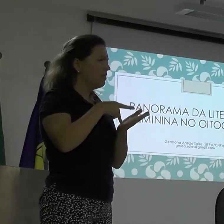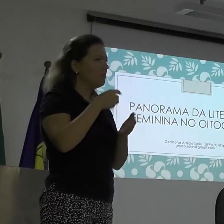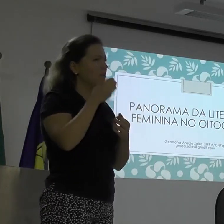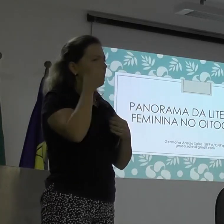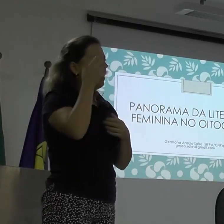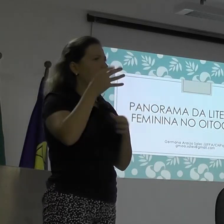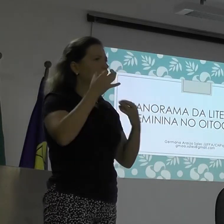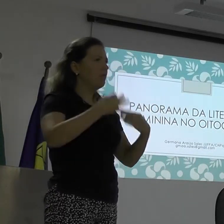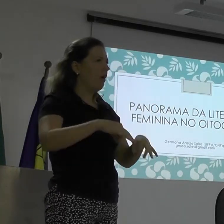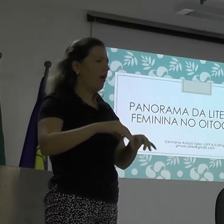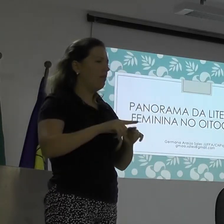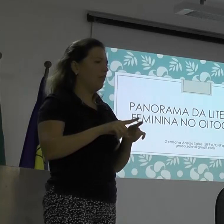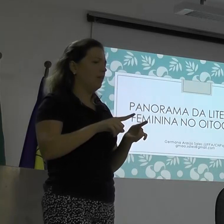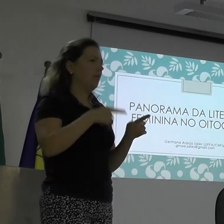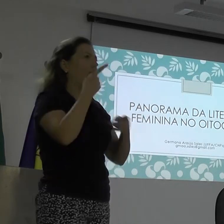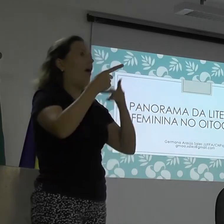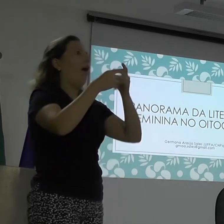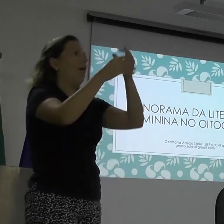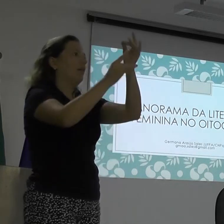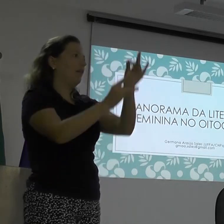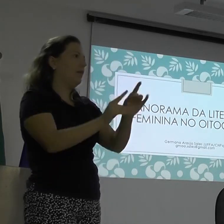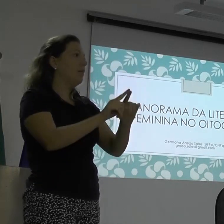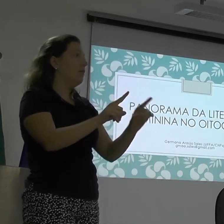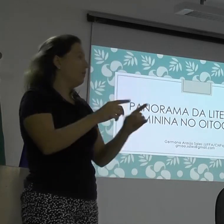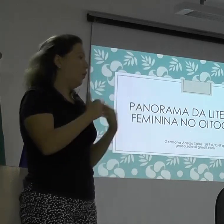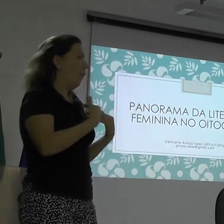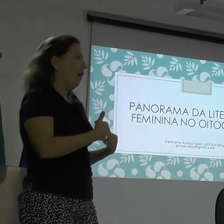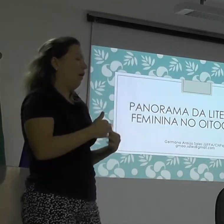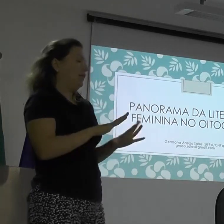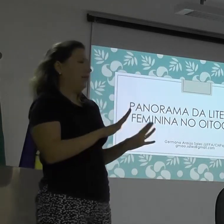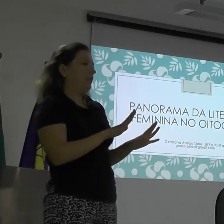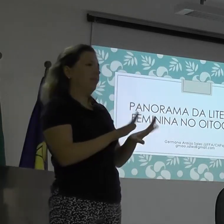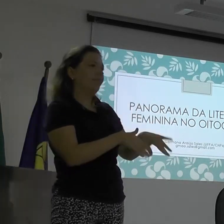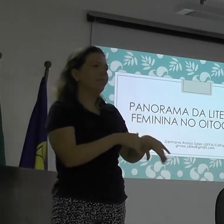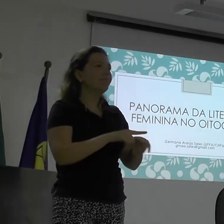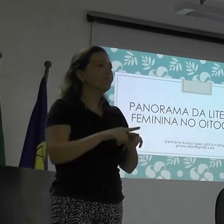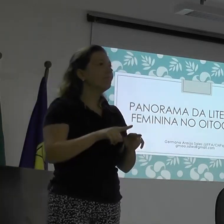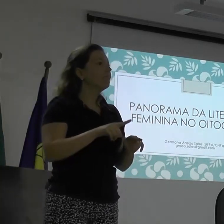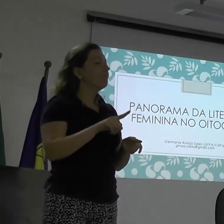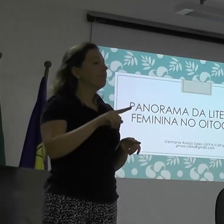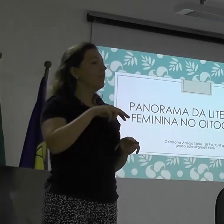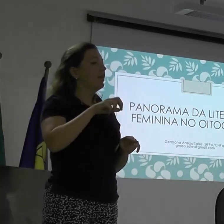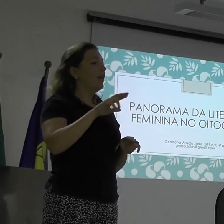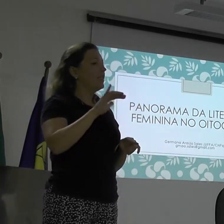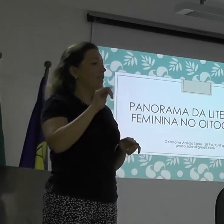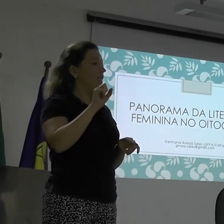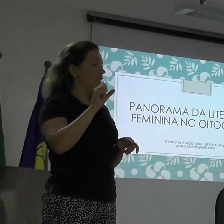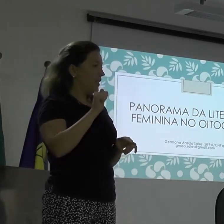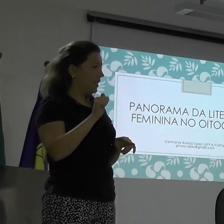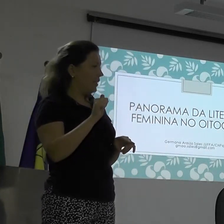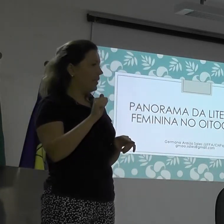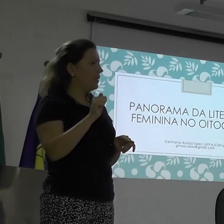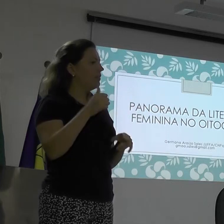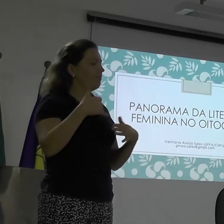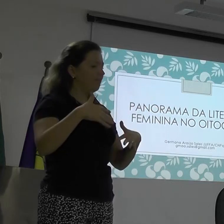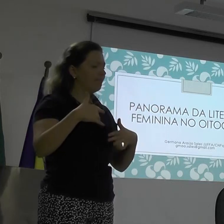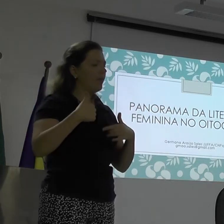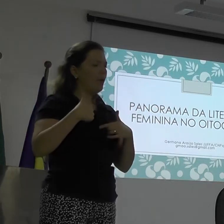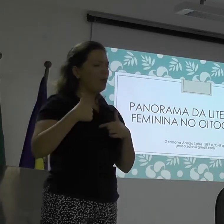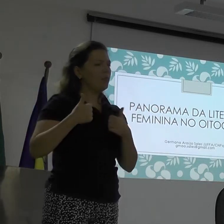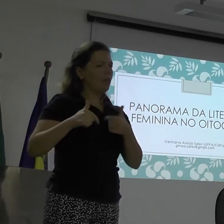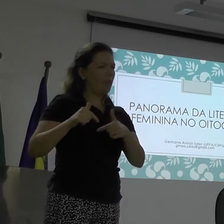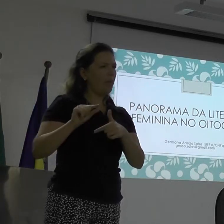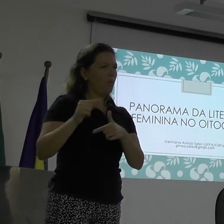muito bem mais para te falar do romance do enredo. Luna Narcisa é muito forte comigo porque eu estou